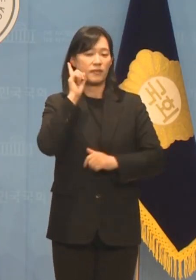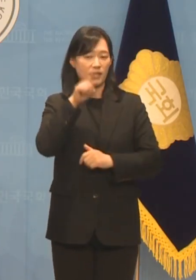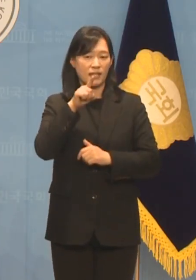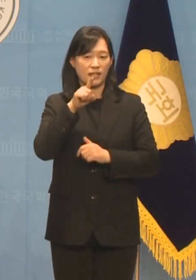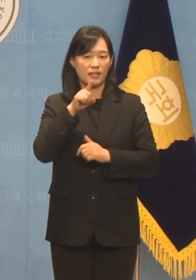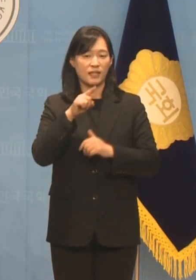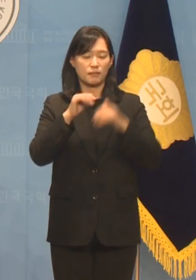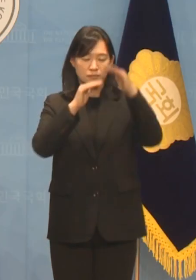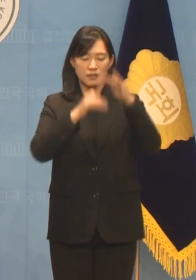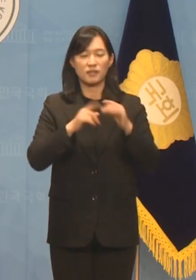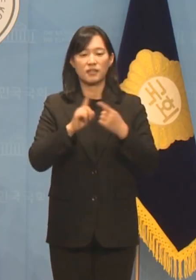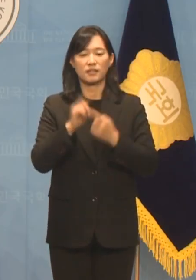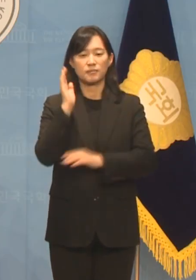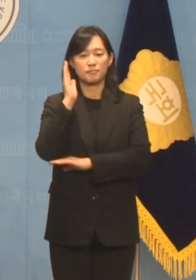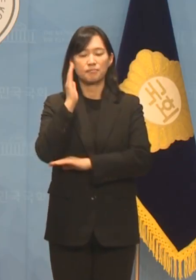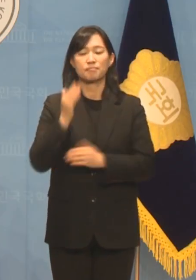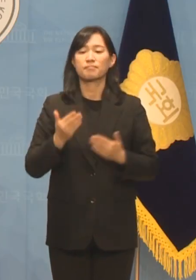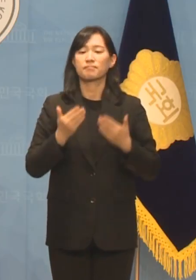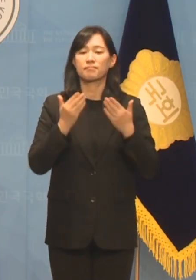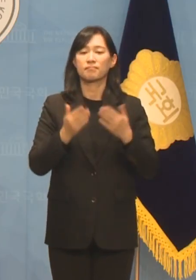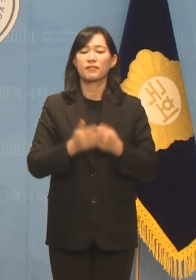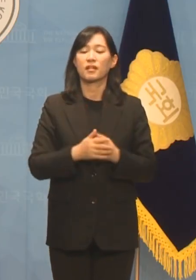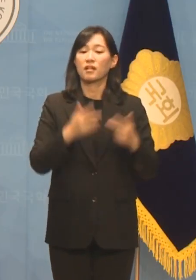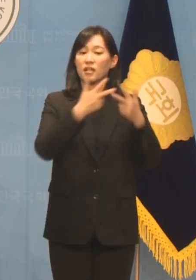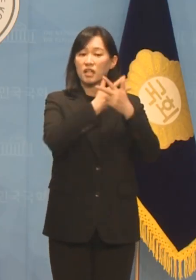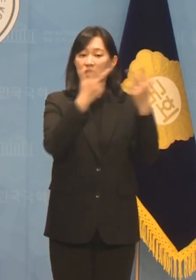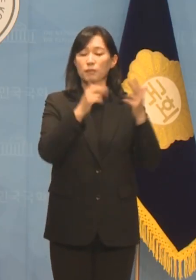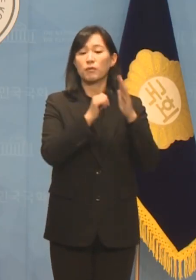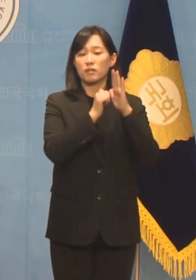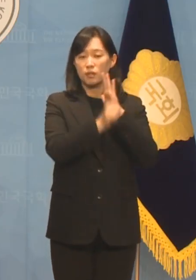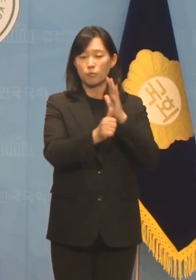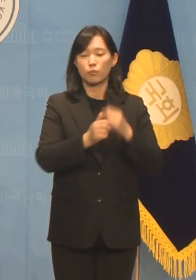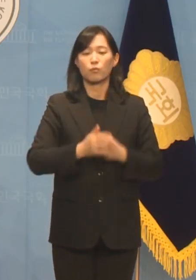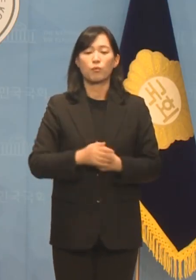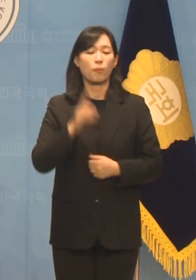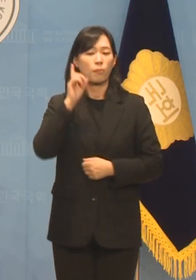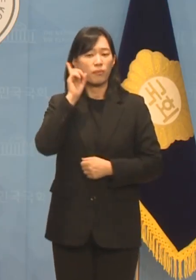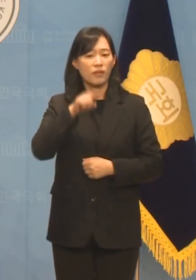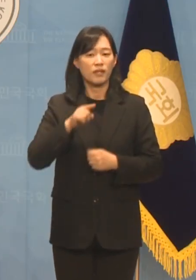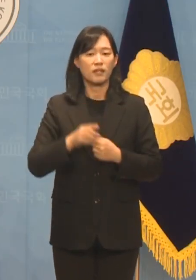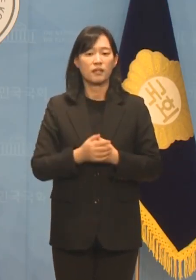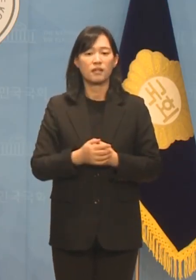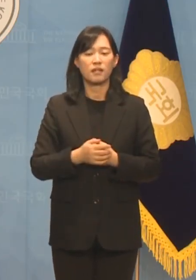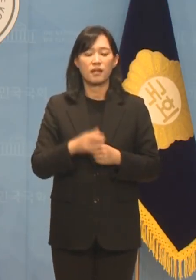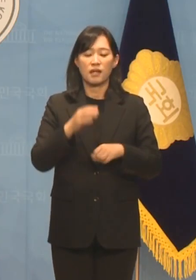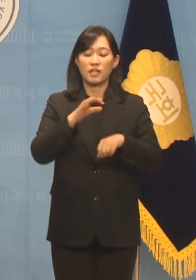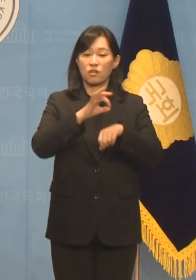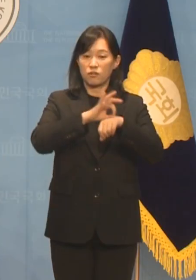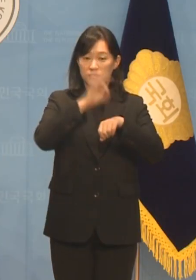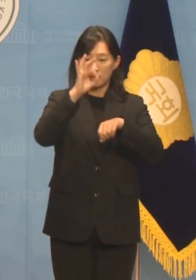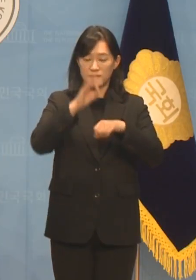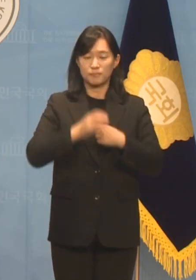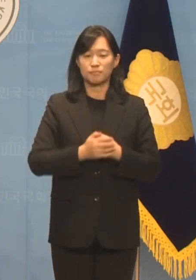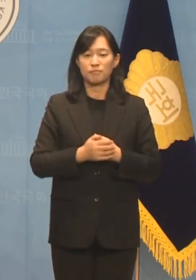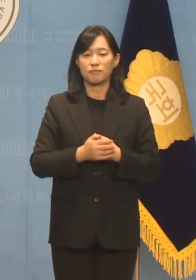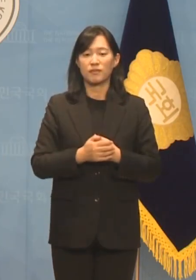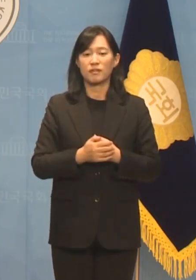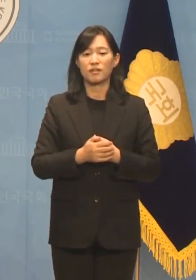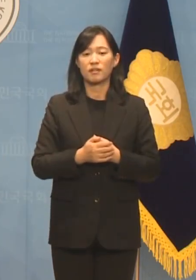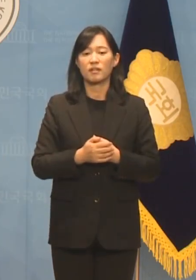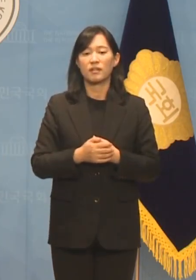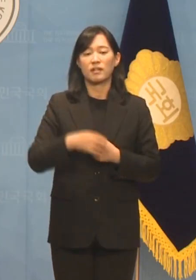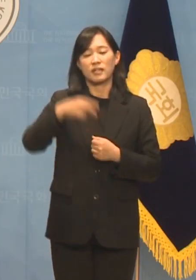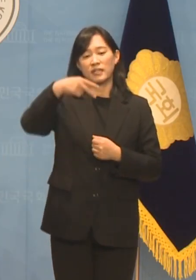간단하게 브리핑하겠습니다. 이재명 대표는 내일 오전 10시에 역삼동